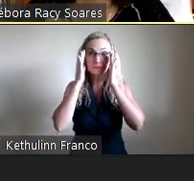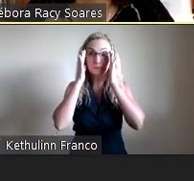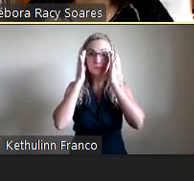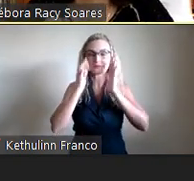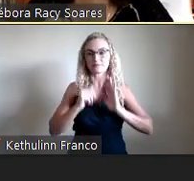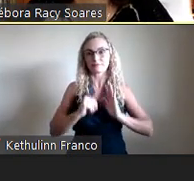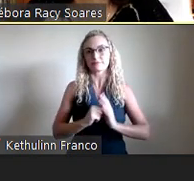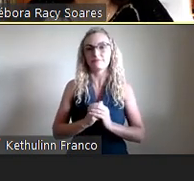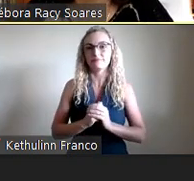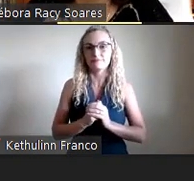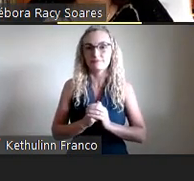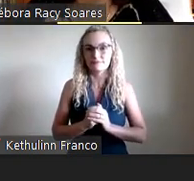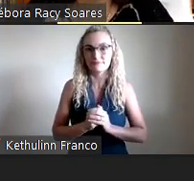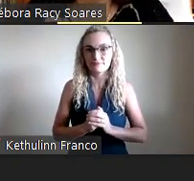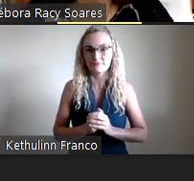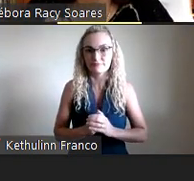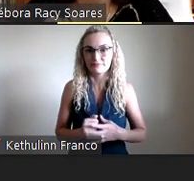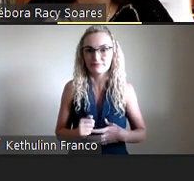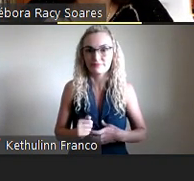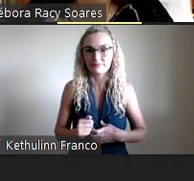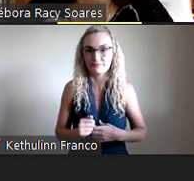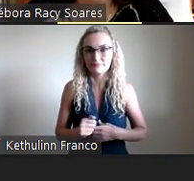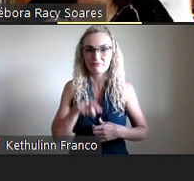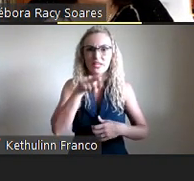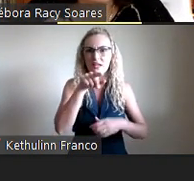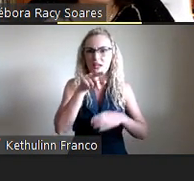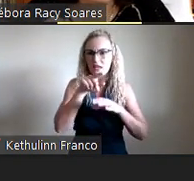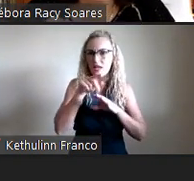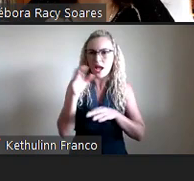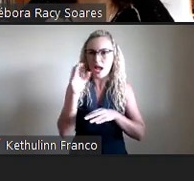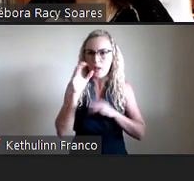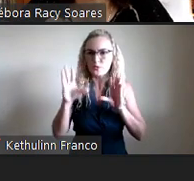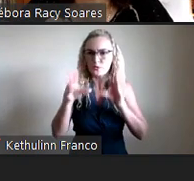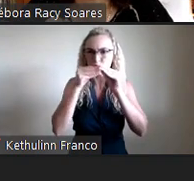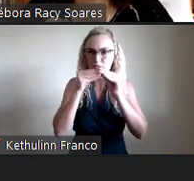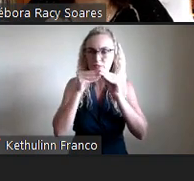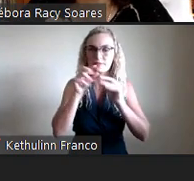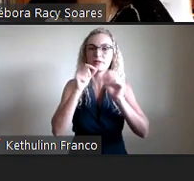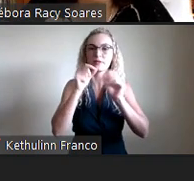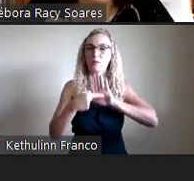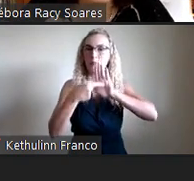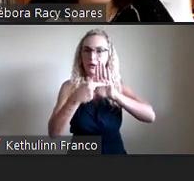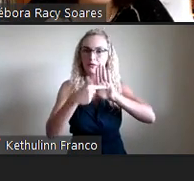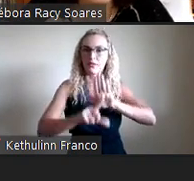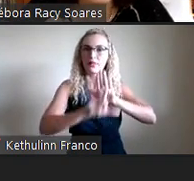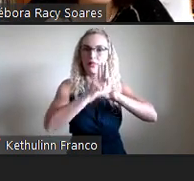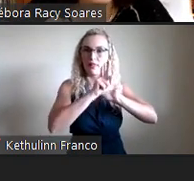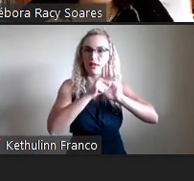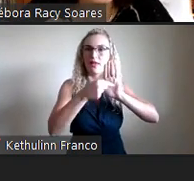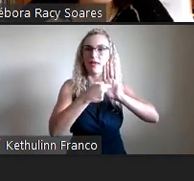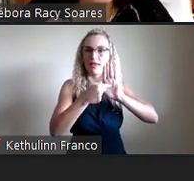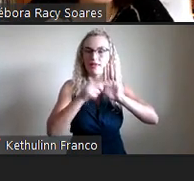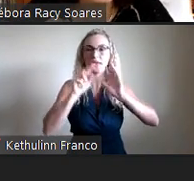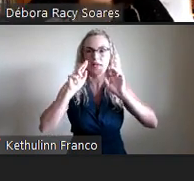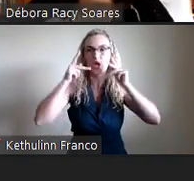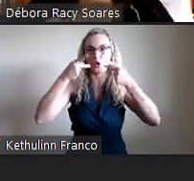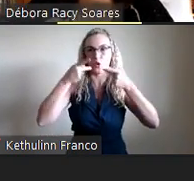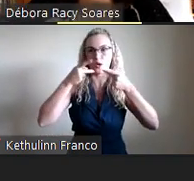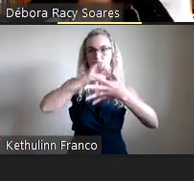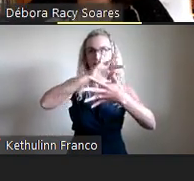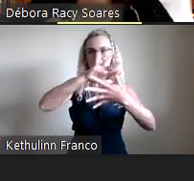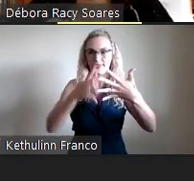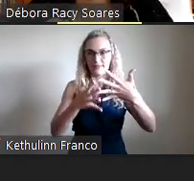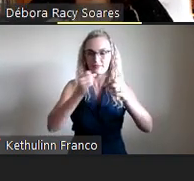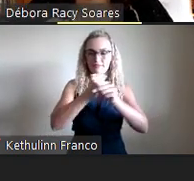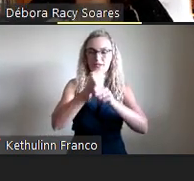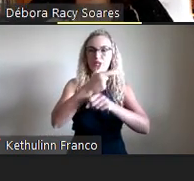Podemos, né? Temos a legislação vigente no Brasil, que reconhece a língua de sinais, em 2002. No ano 2000,